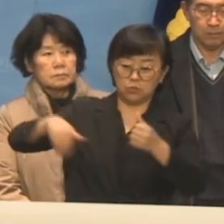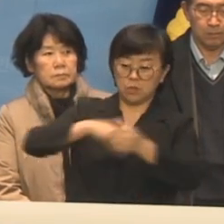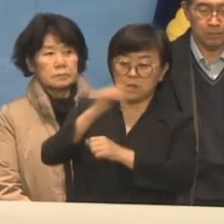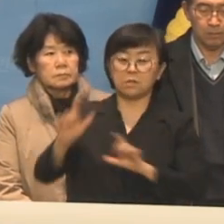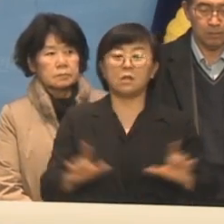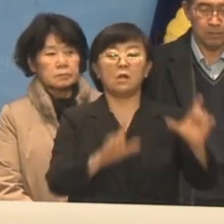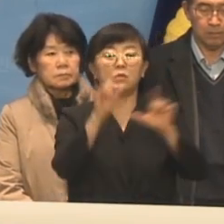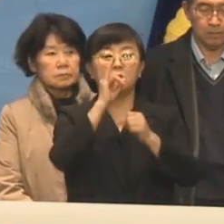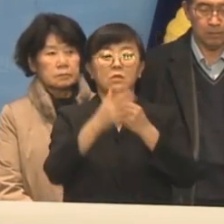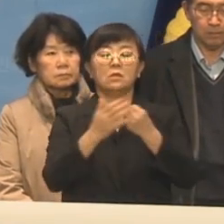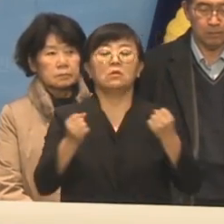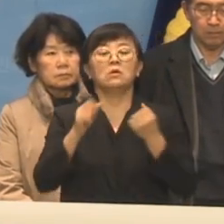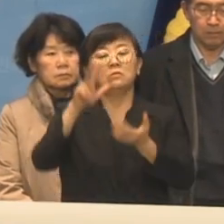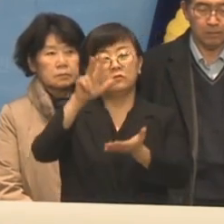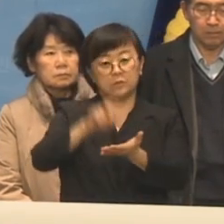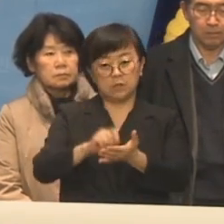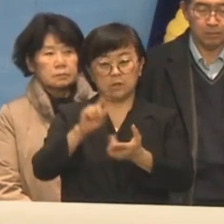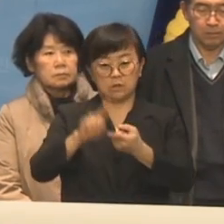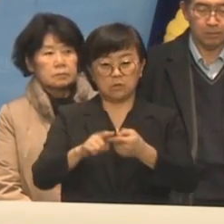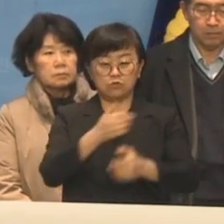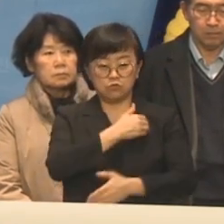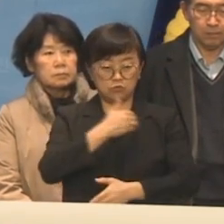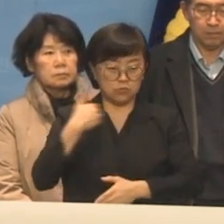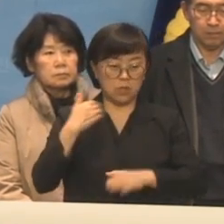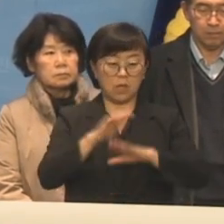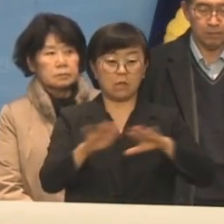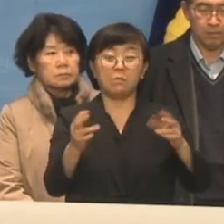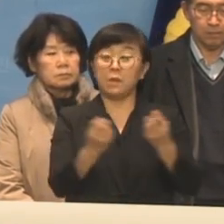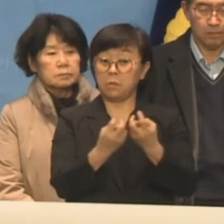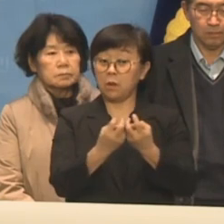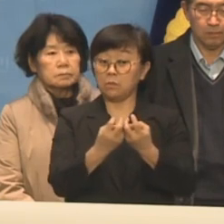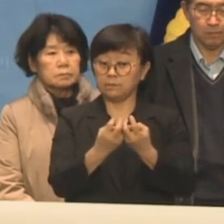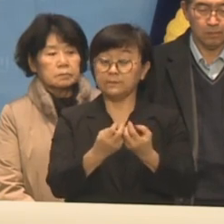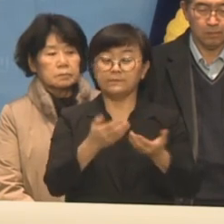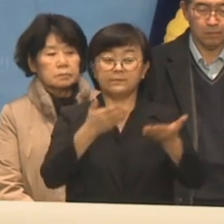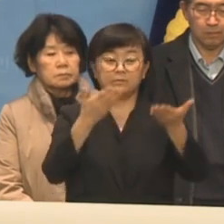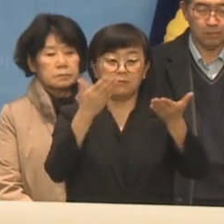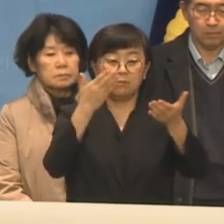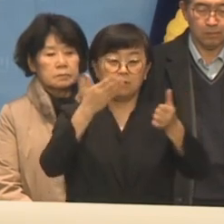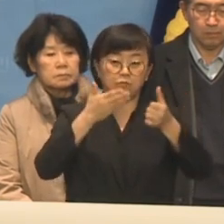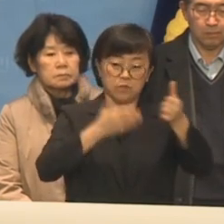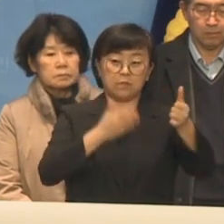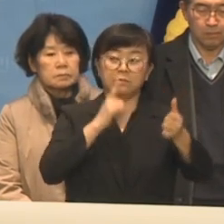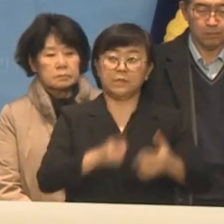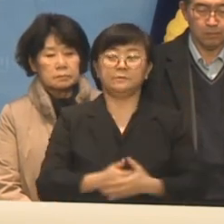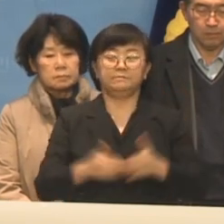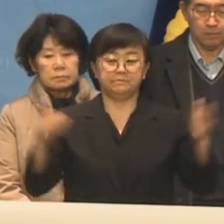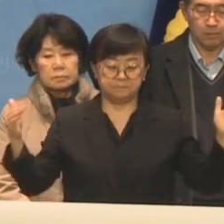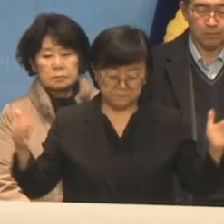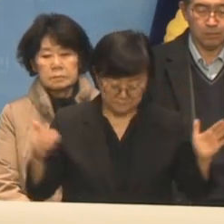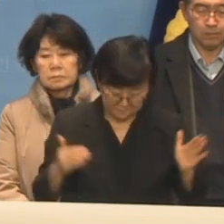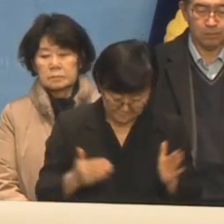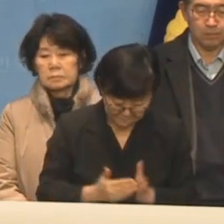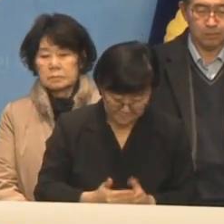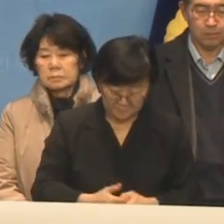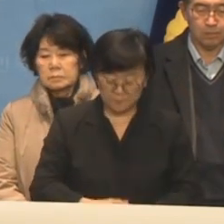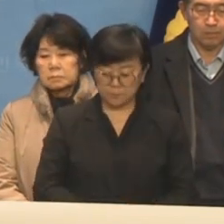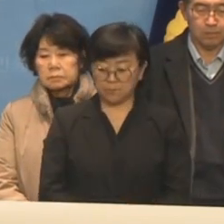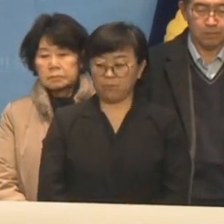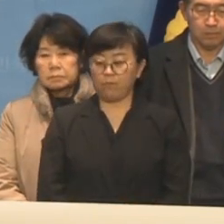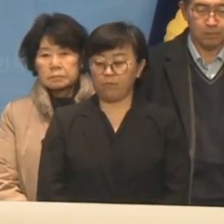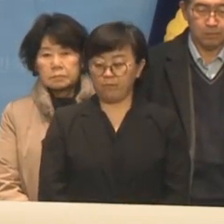있는 사람들 건강 문제에 대해서도 충분한 대책을 세워달라는 그러한 말씀을 드리기 위해서 이 자리에 왔습니다. 네, 이상으로 마치겠습니다.